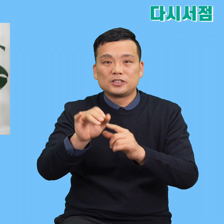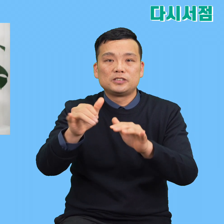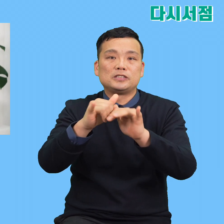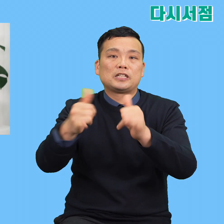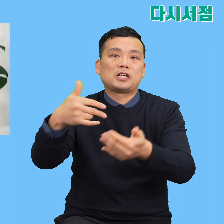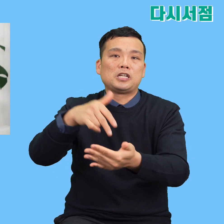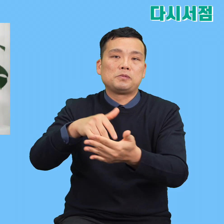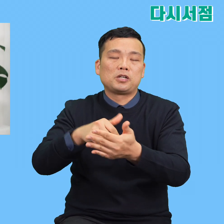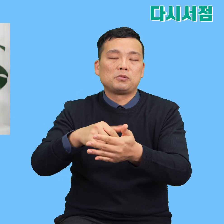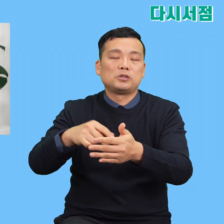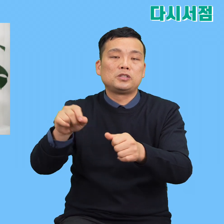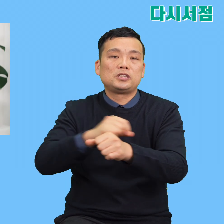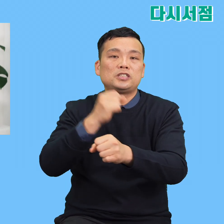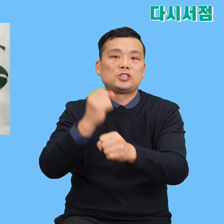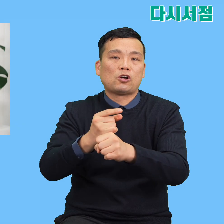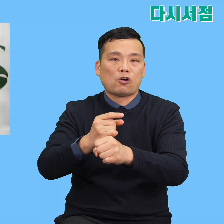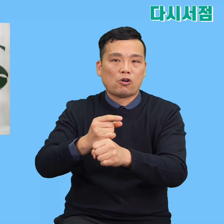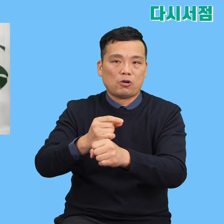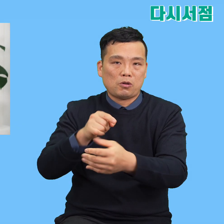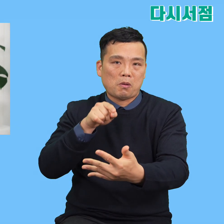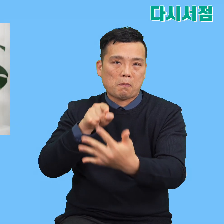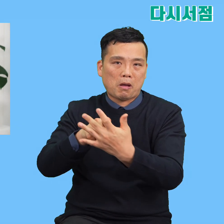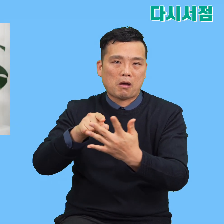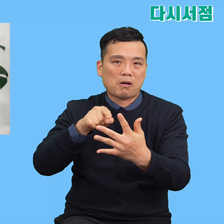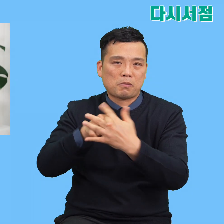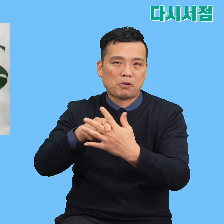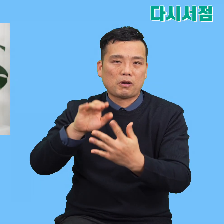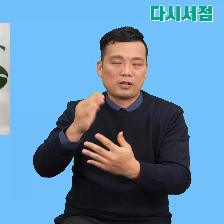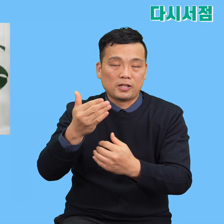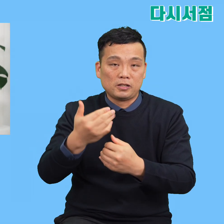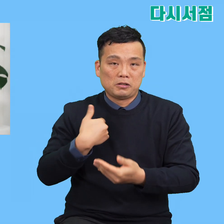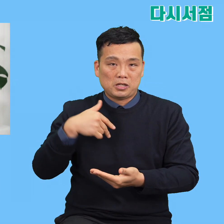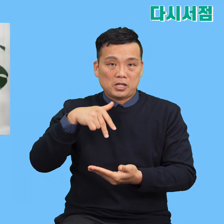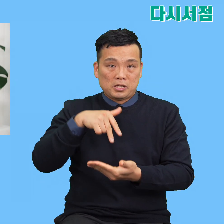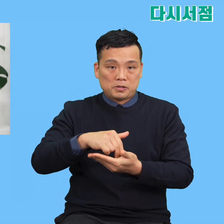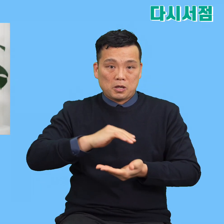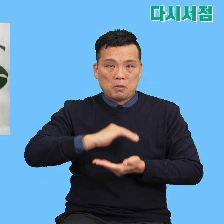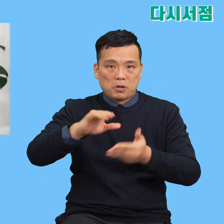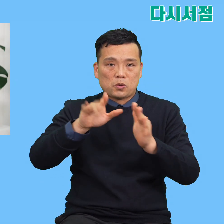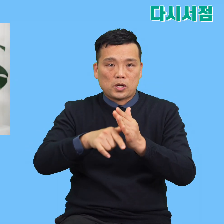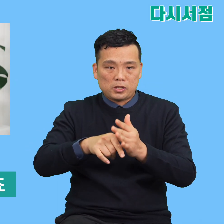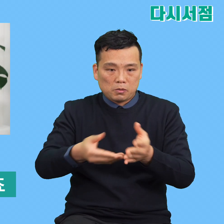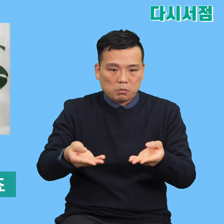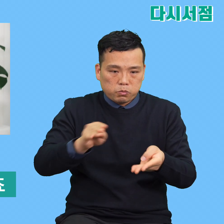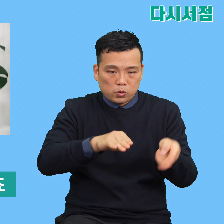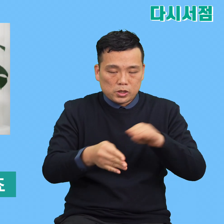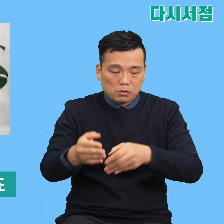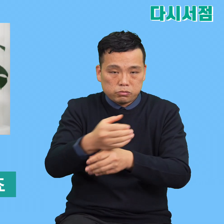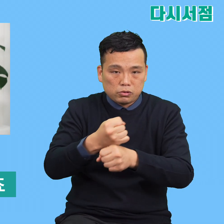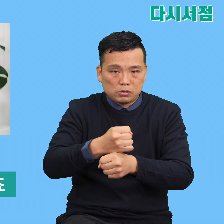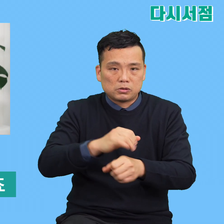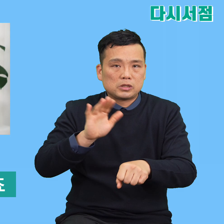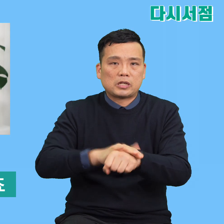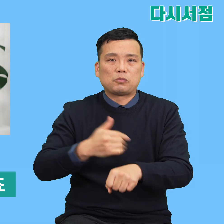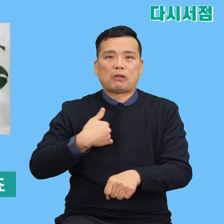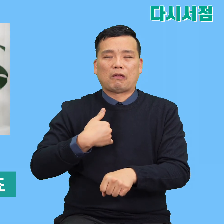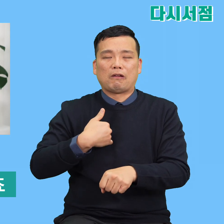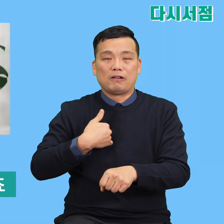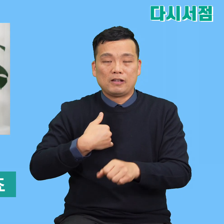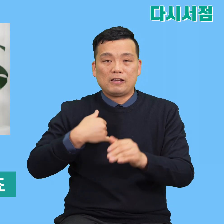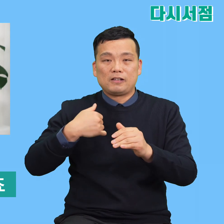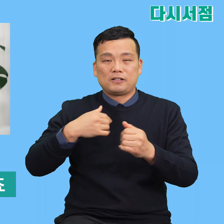어디 택배 보낼 때 포장 정말 못해요. 미안하다고 적어놔요. 꺼내실 때 조심하시라고 그런 것도